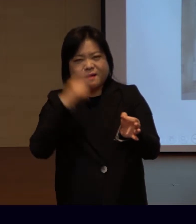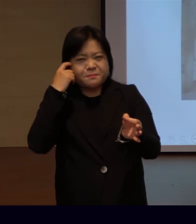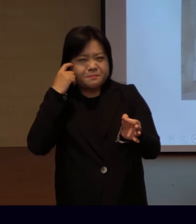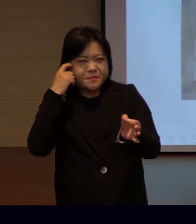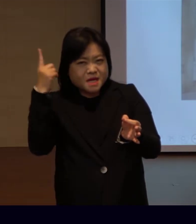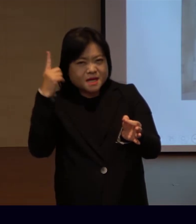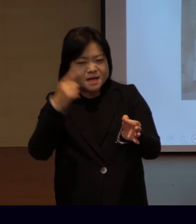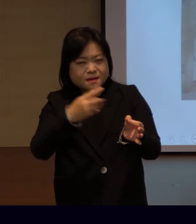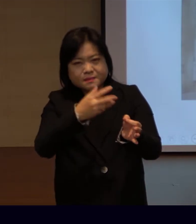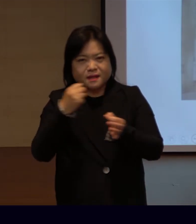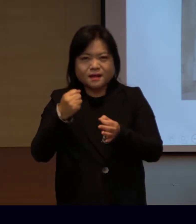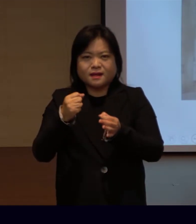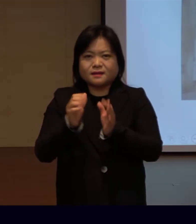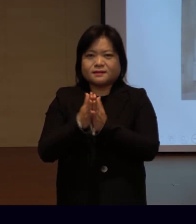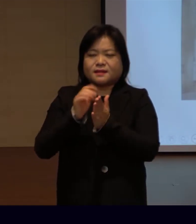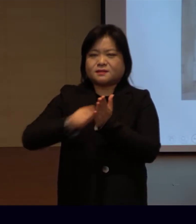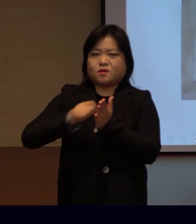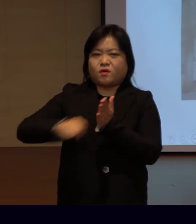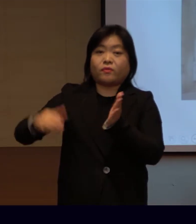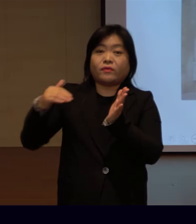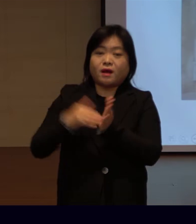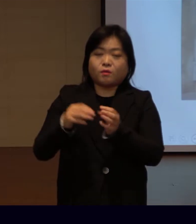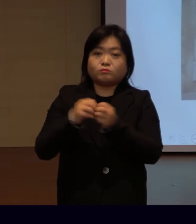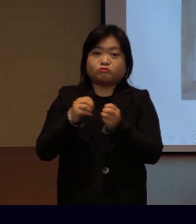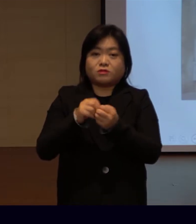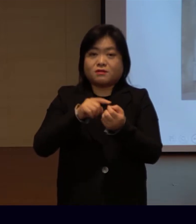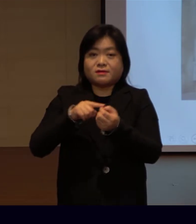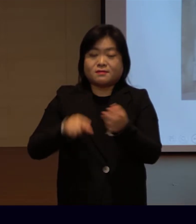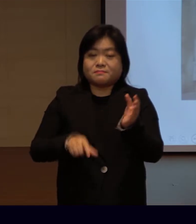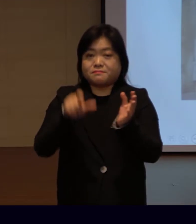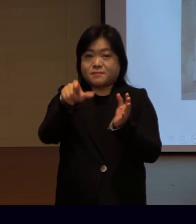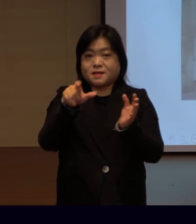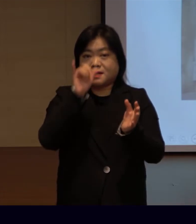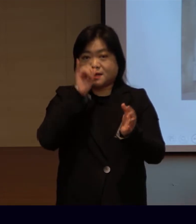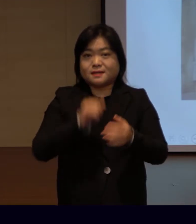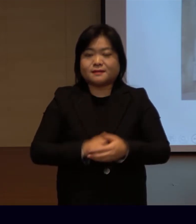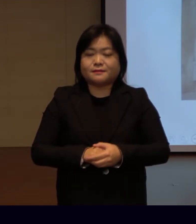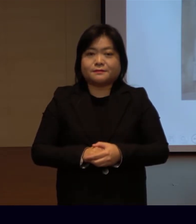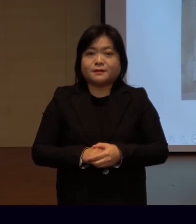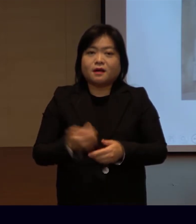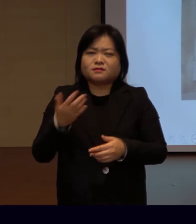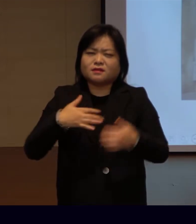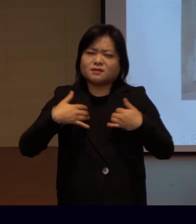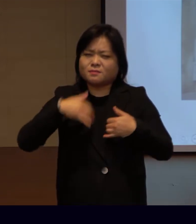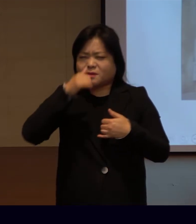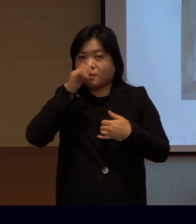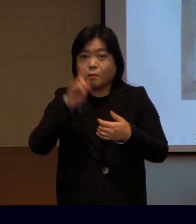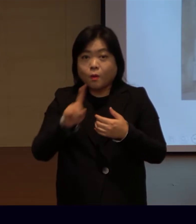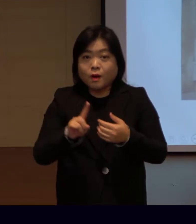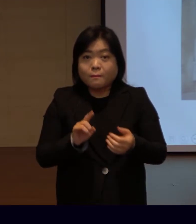영감을 받아서 세자르 비로토를 썼다라는 플라크가 붙어 있습니다. 그런데 재미있는 건